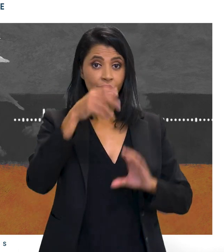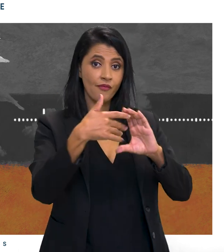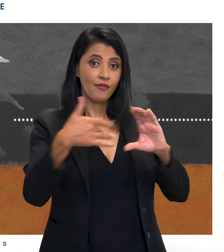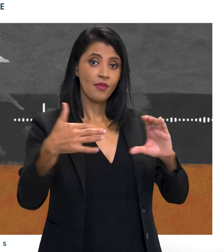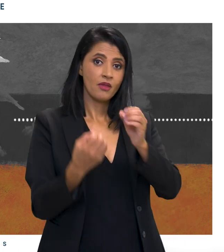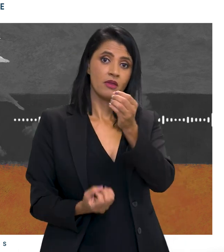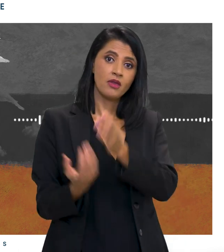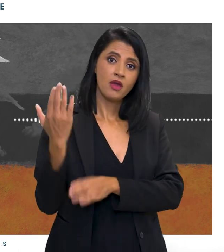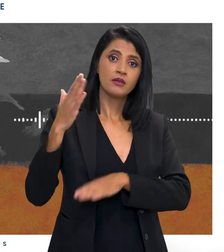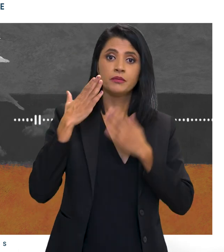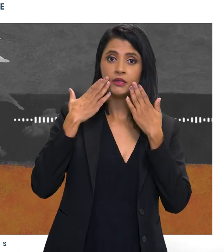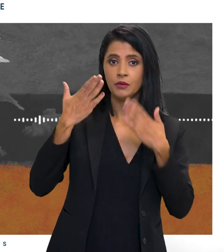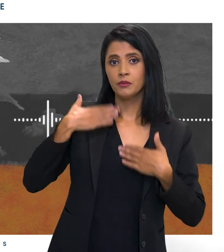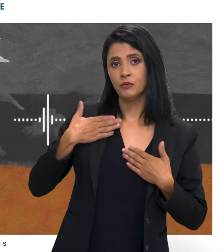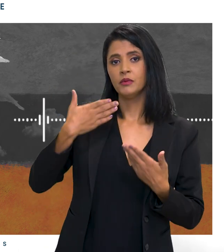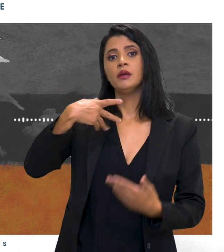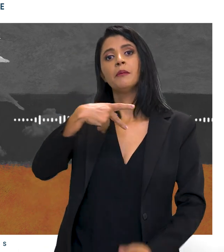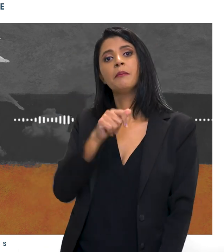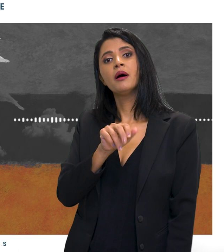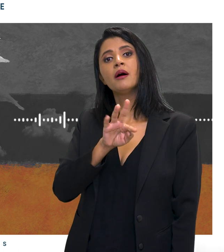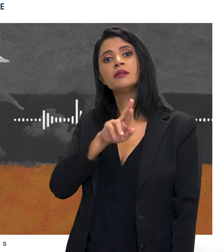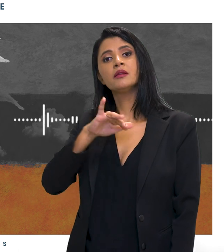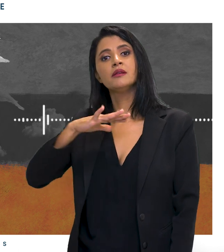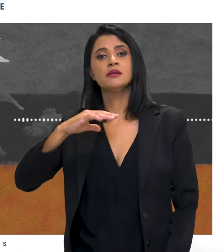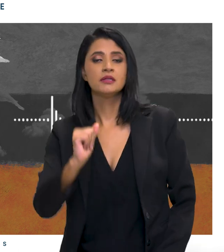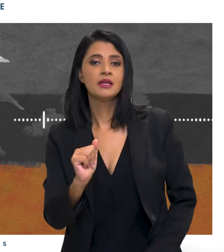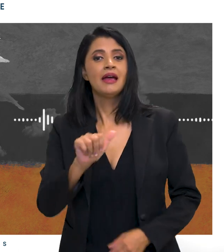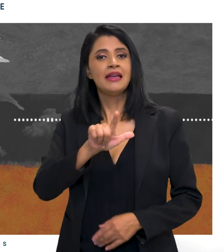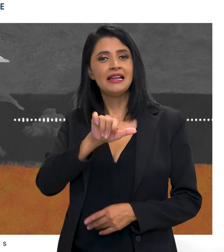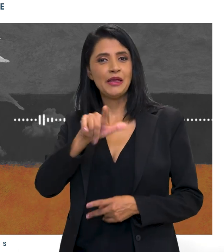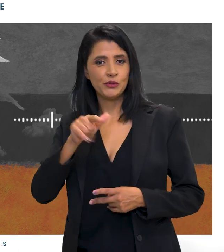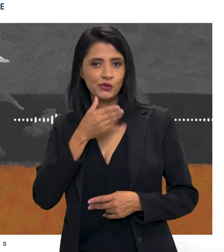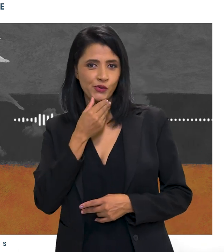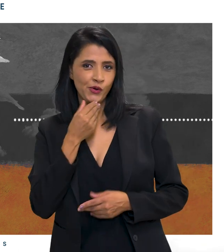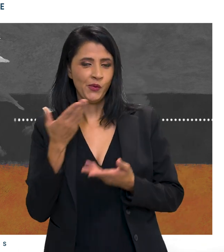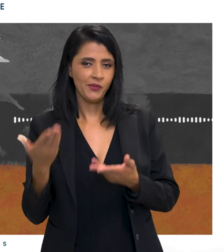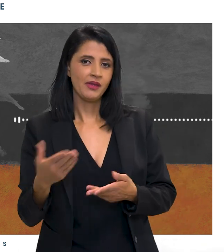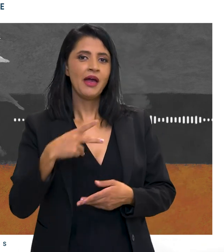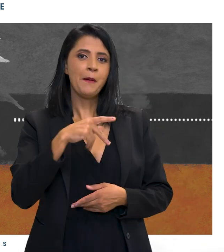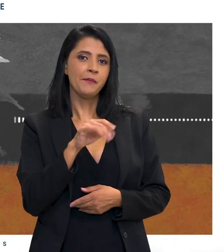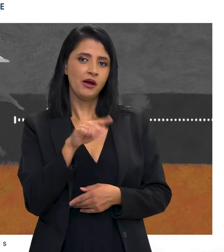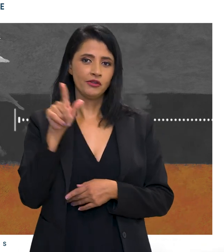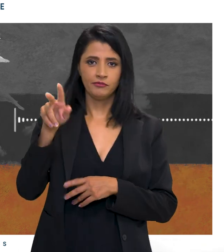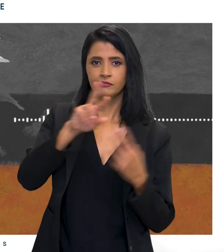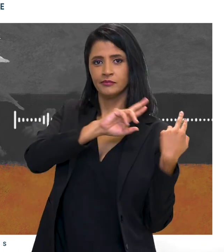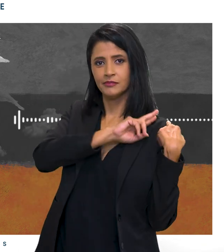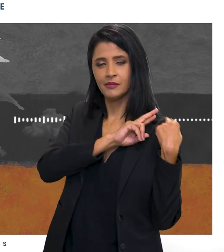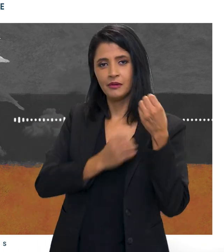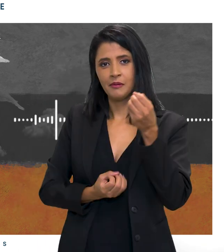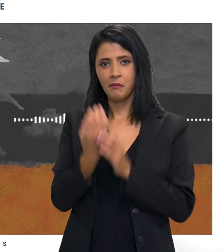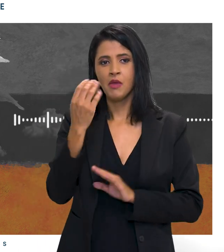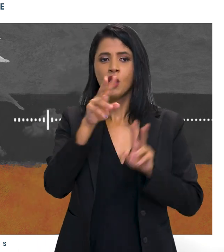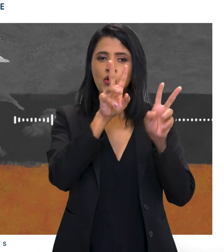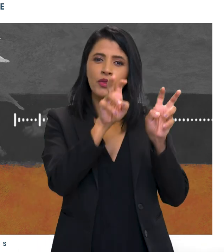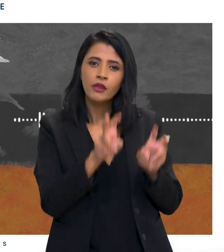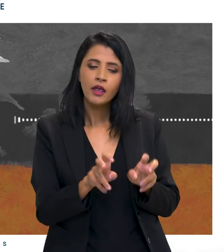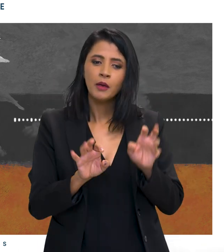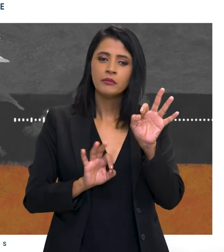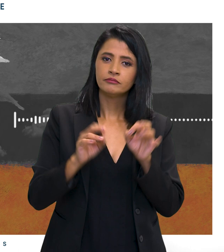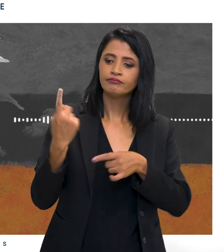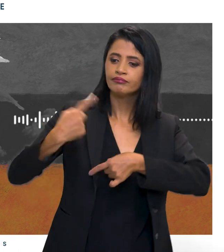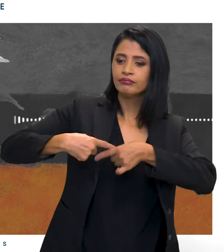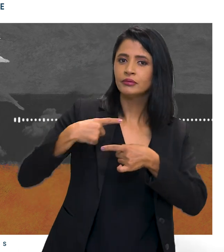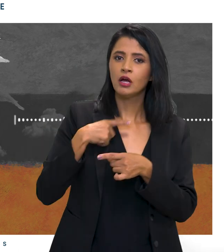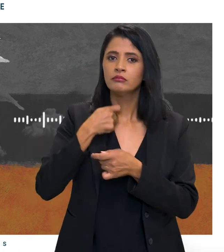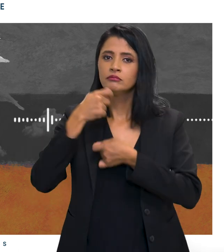Histórias Raras é idealizado e apresentado por mim, Patrícia Serrão e Leiberson Pedrosa. A Paty foi responsável pela concepção de pauta,